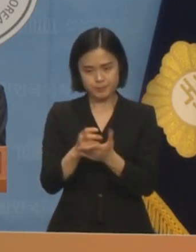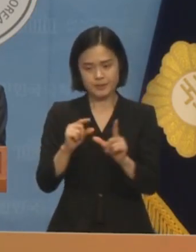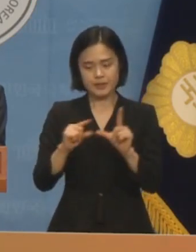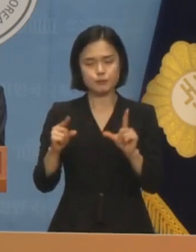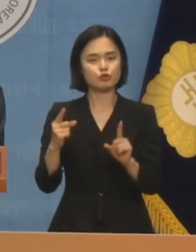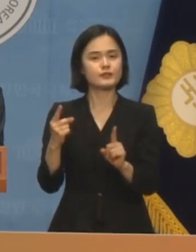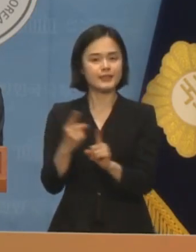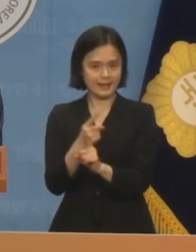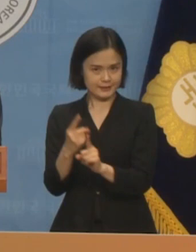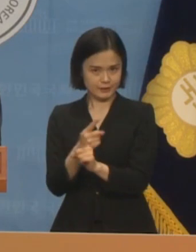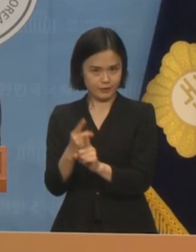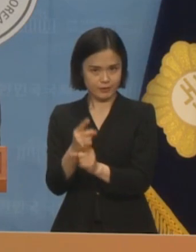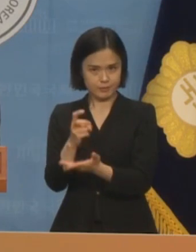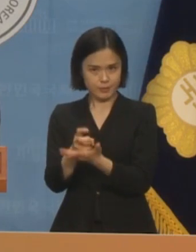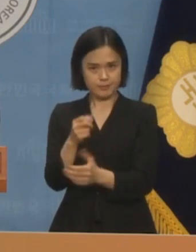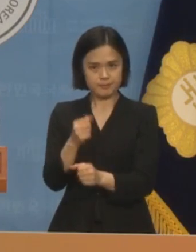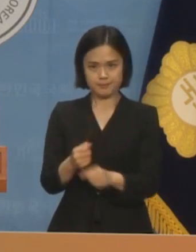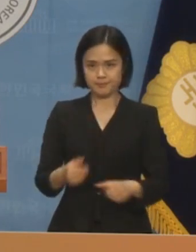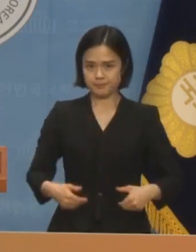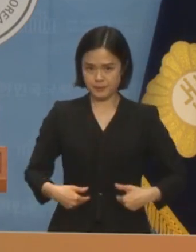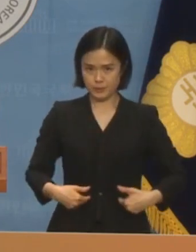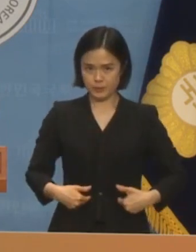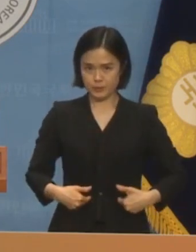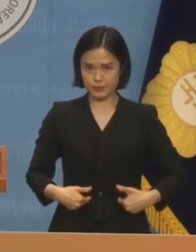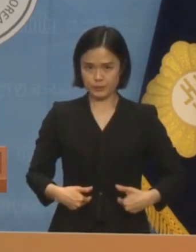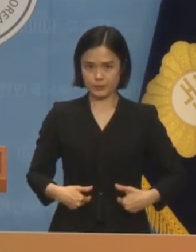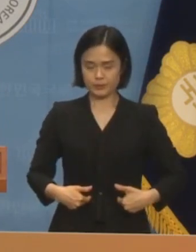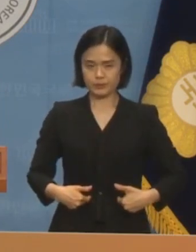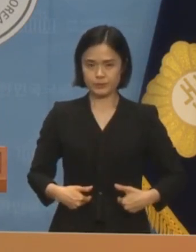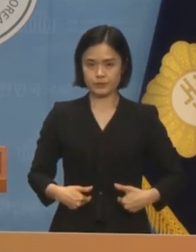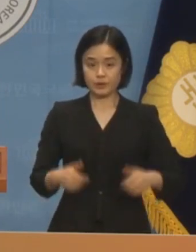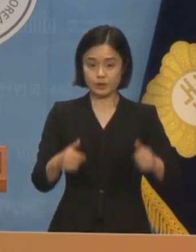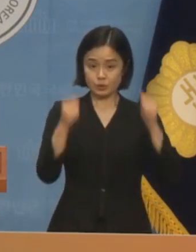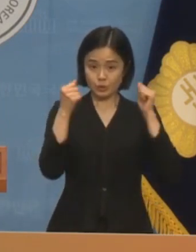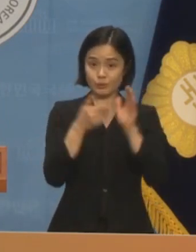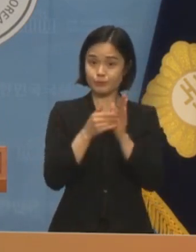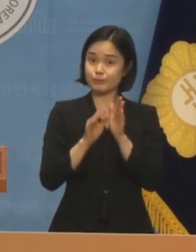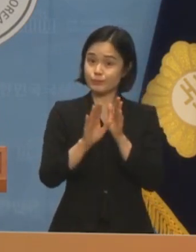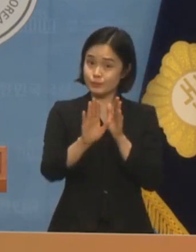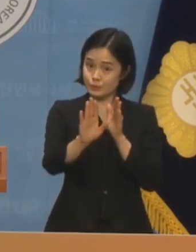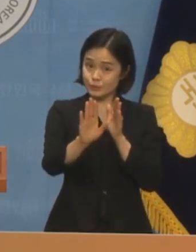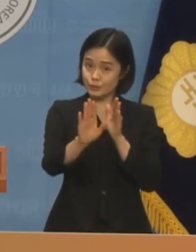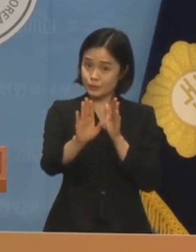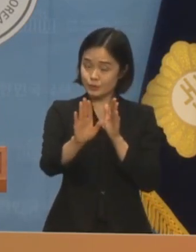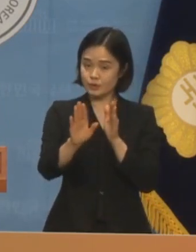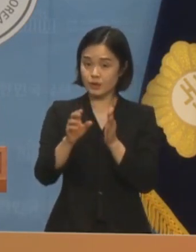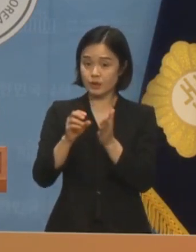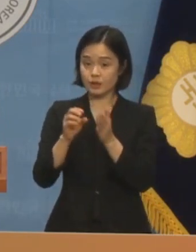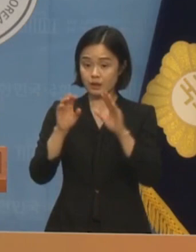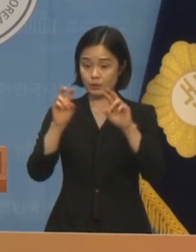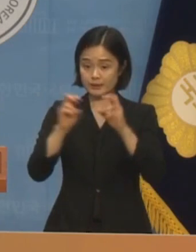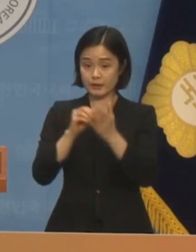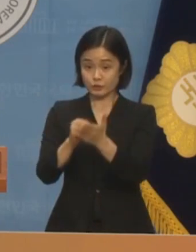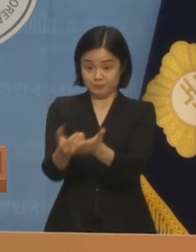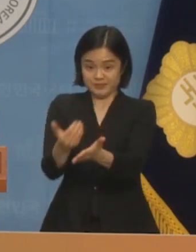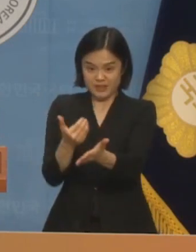청년들이 대학 재학 기간과 졸업 후에 초기에 경제적 부담을 덜어주는 입법을 발의하게 된 것입니다.